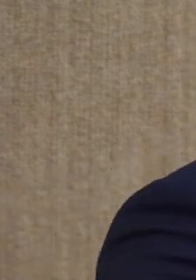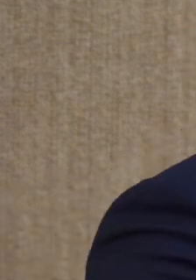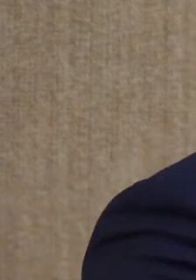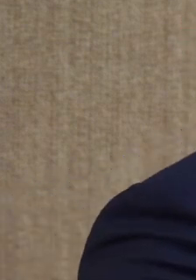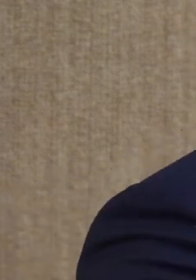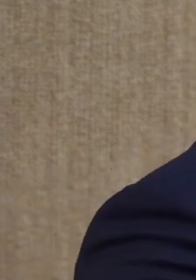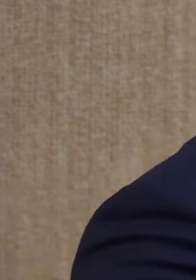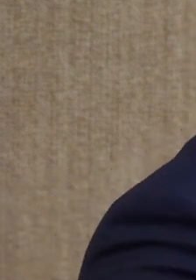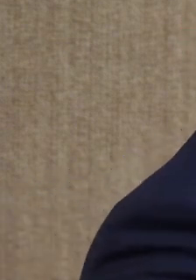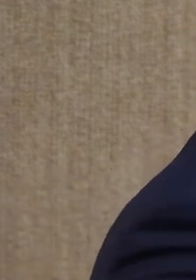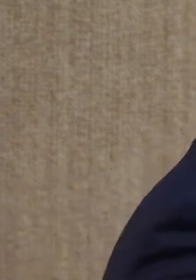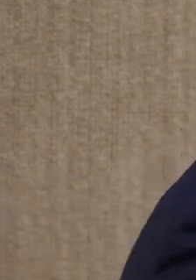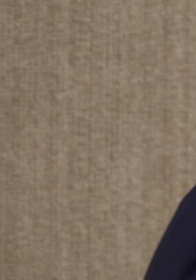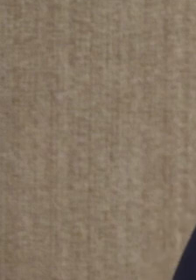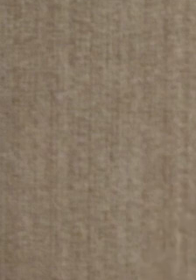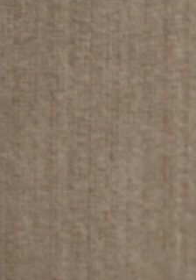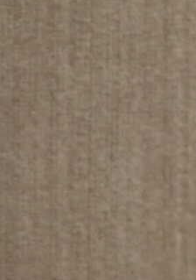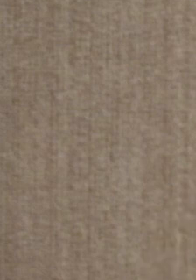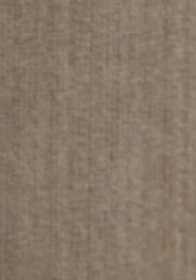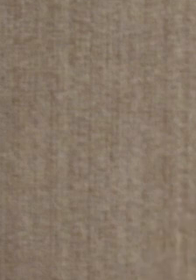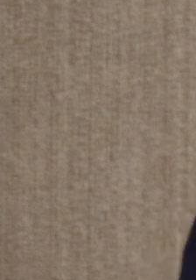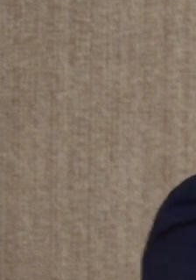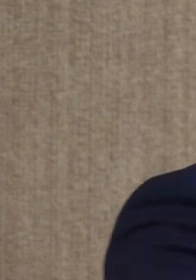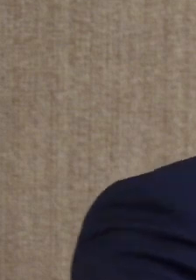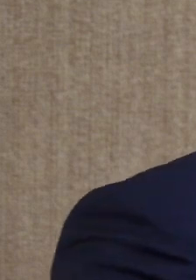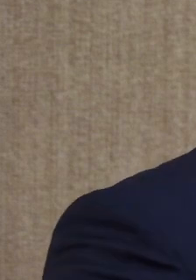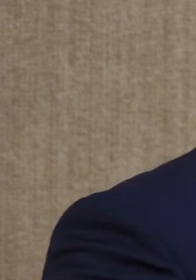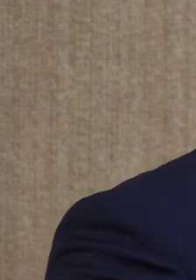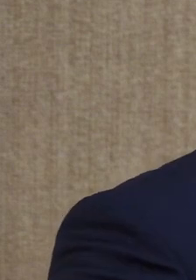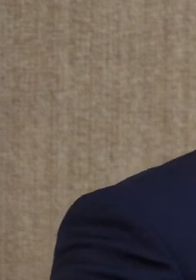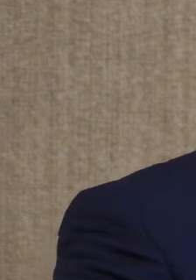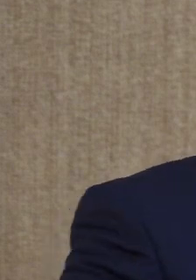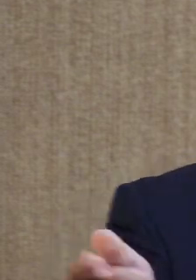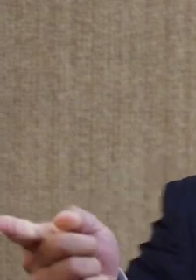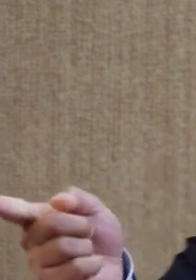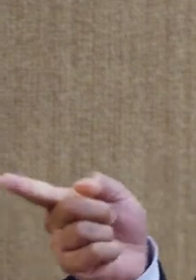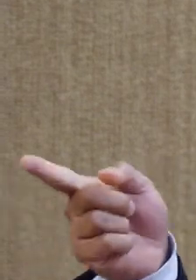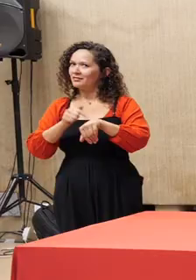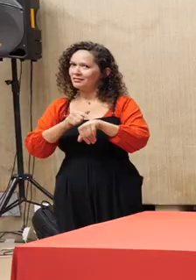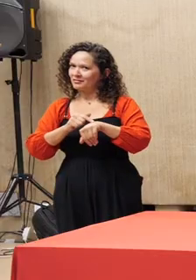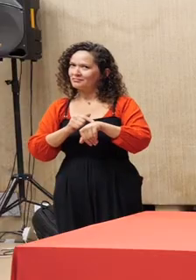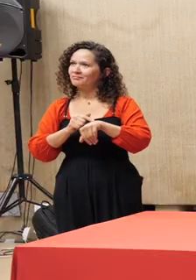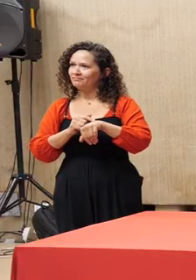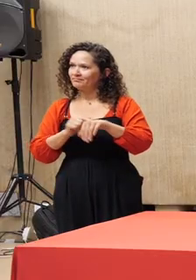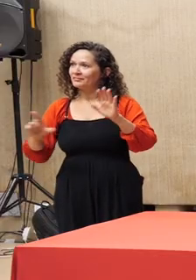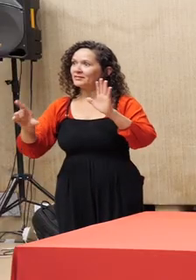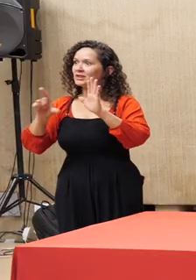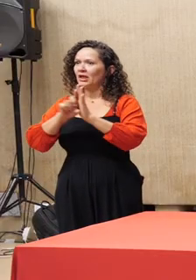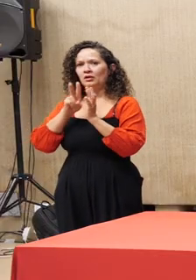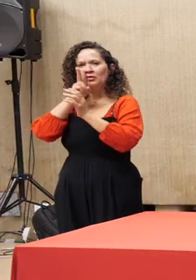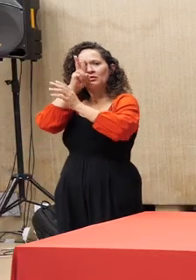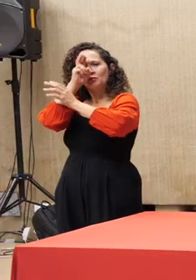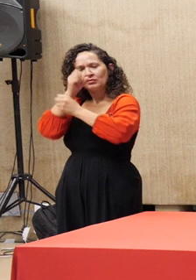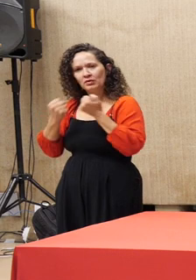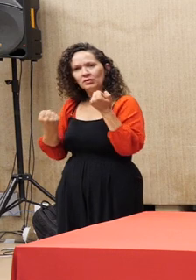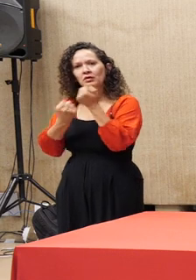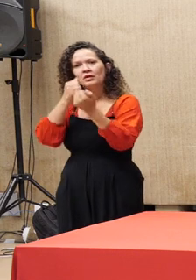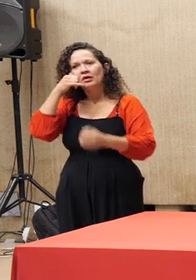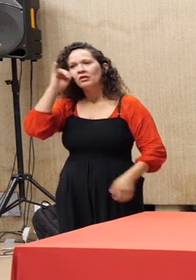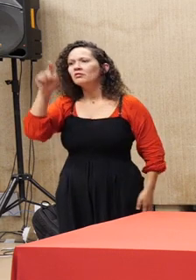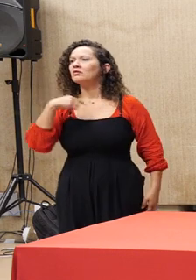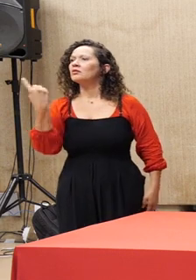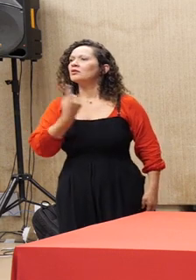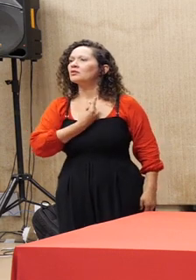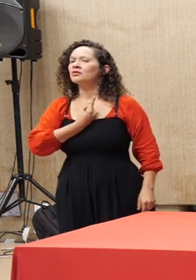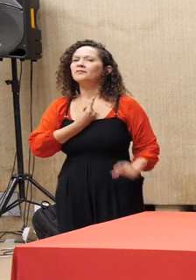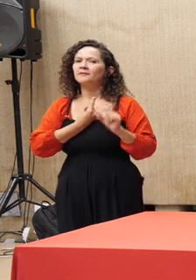população, principalmente com as minorias. Mas ainda dá tempo. O que a gente precisa fazer de legislação mais robusta para evitar que a